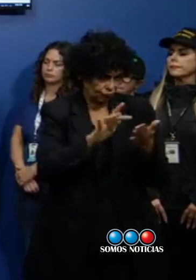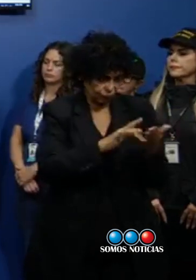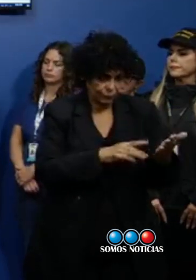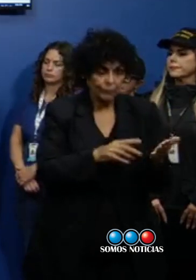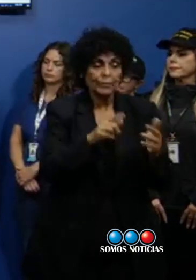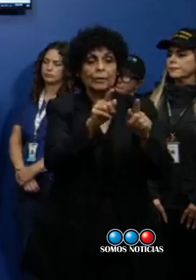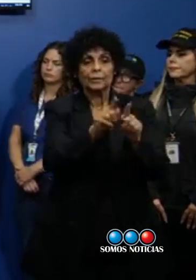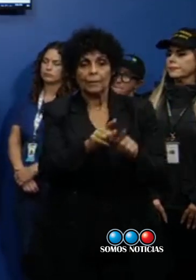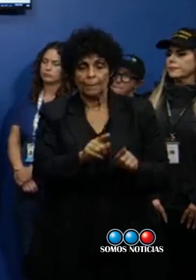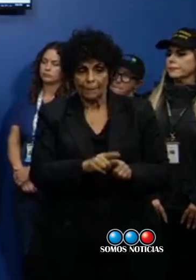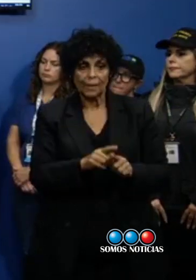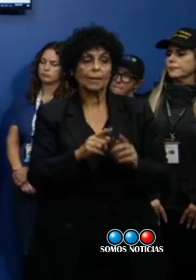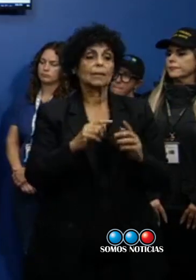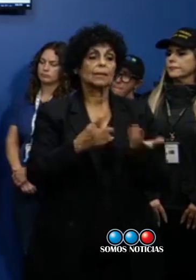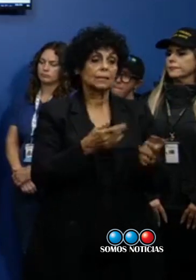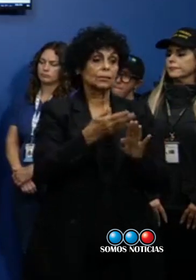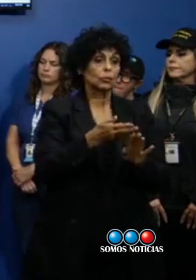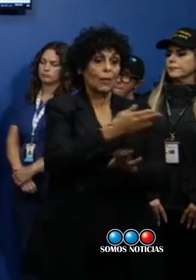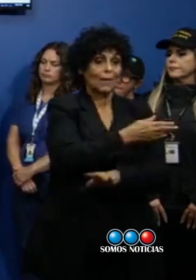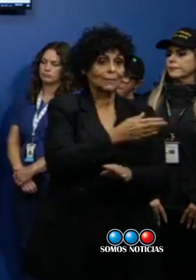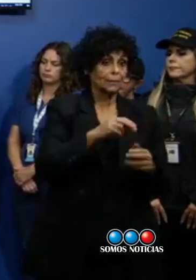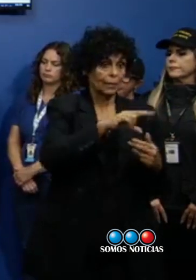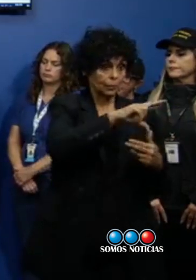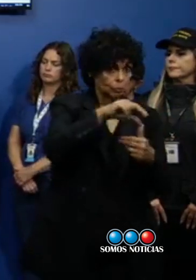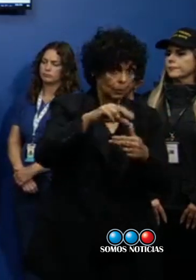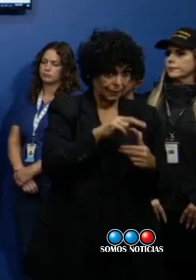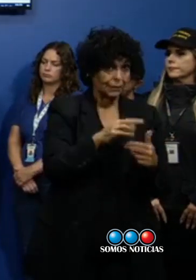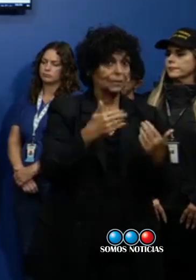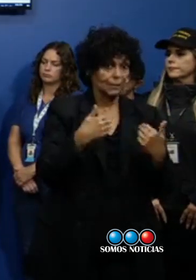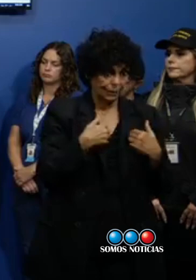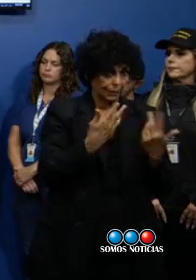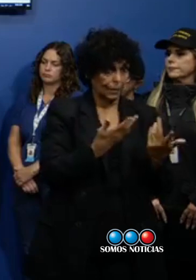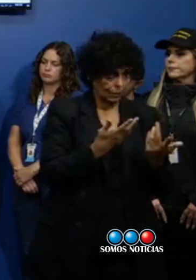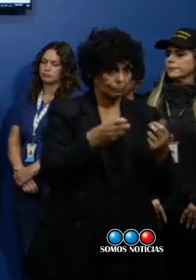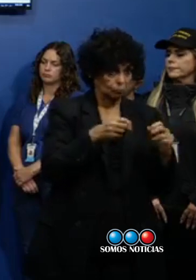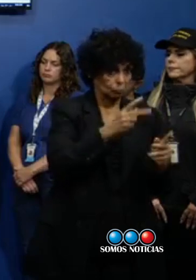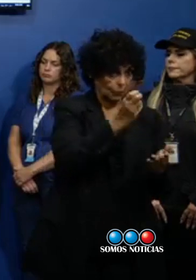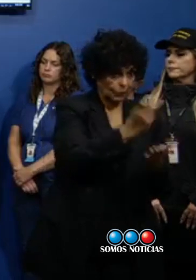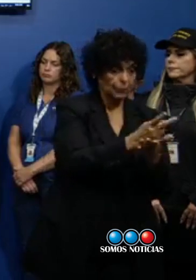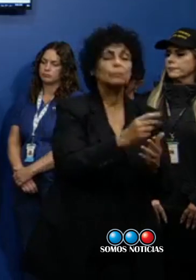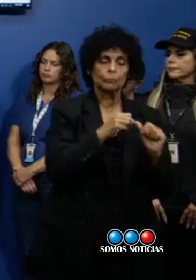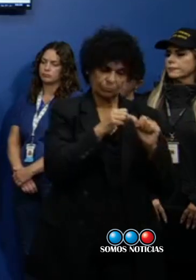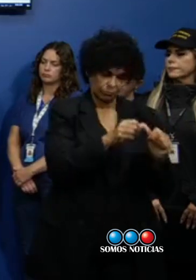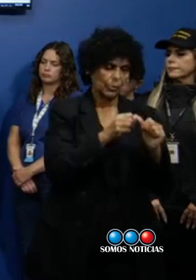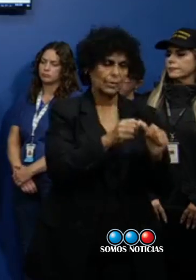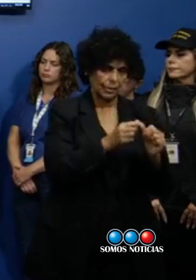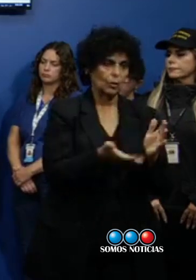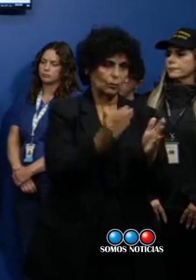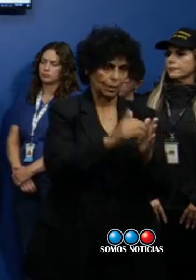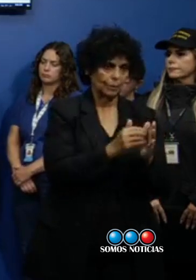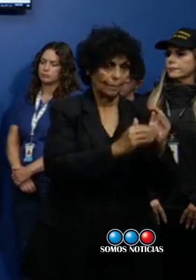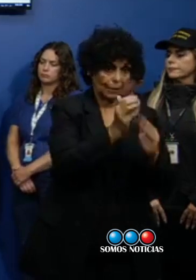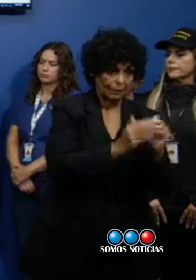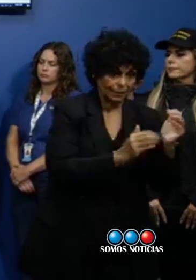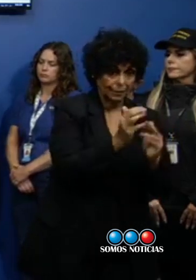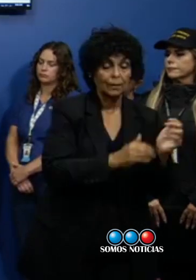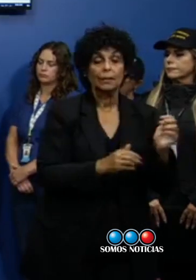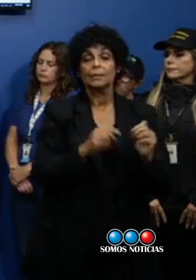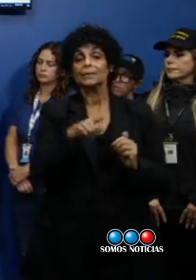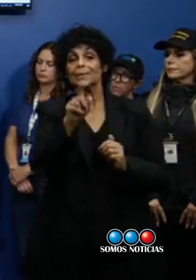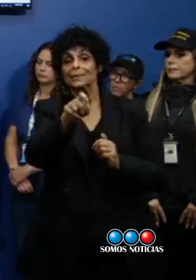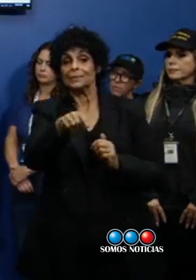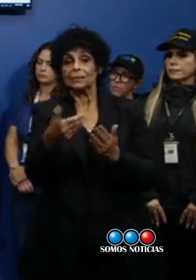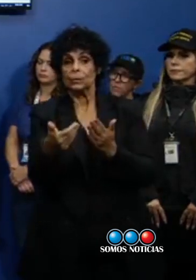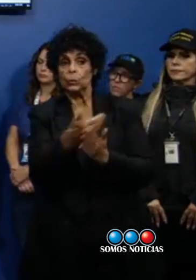octubre del 2024 antes de la llegada de la tormenta se le permitirá volver a construir las tarifas de permiso de construcción